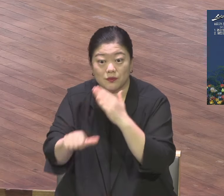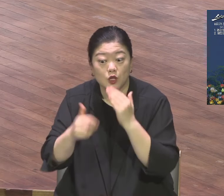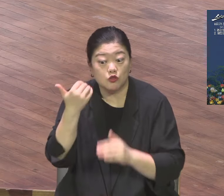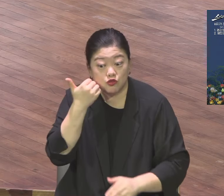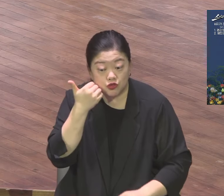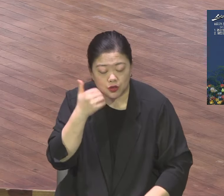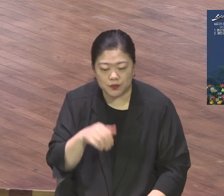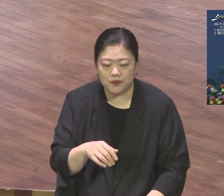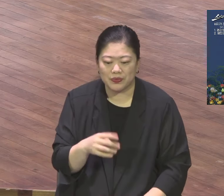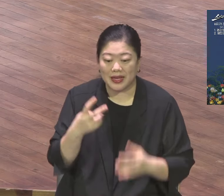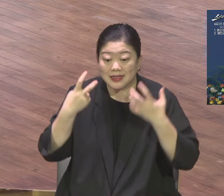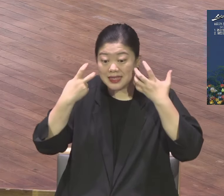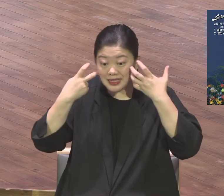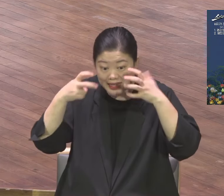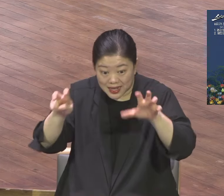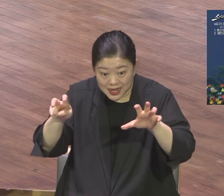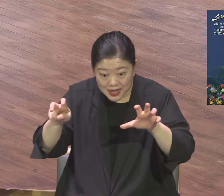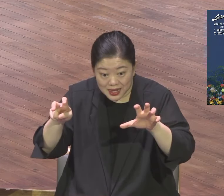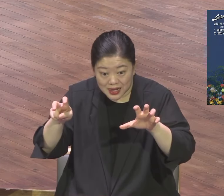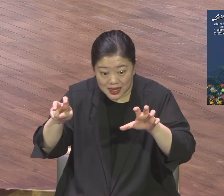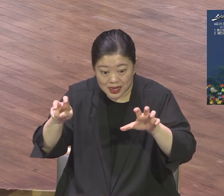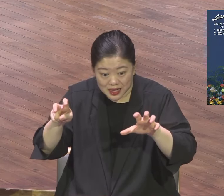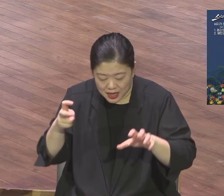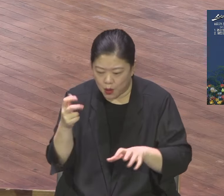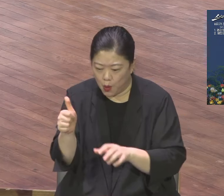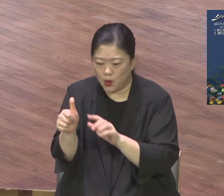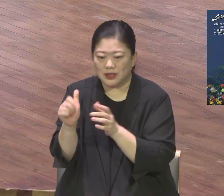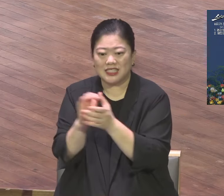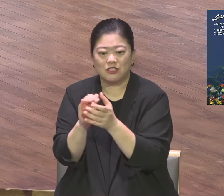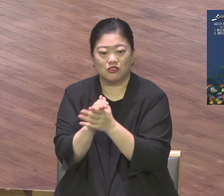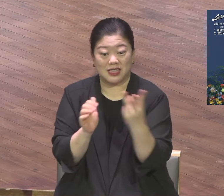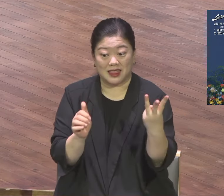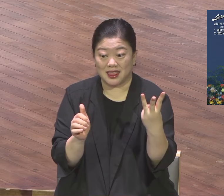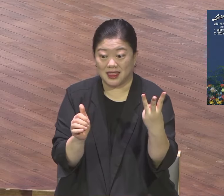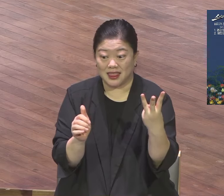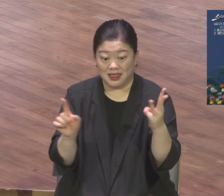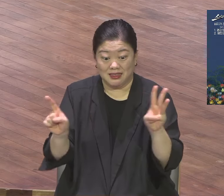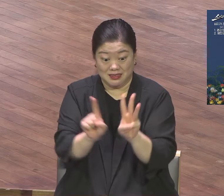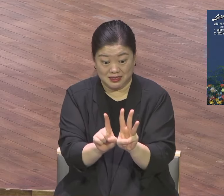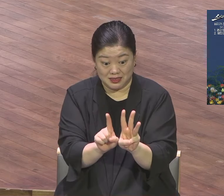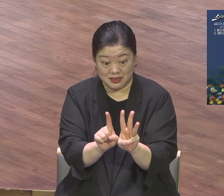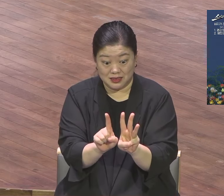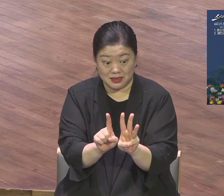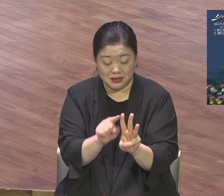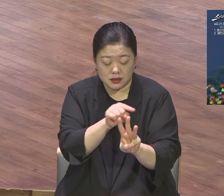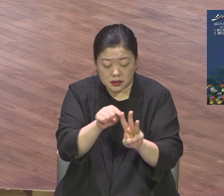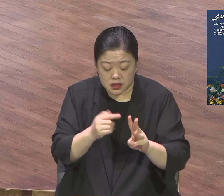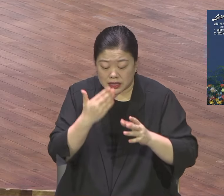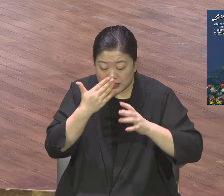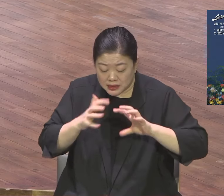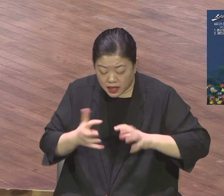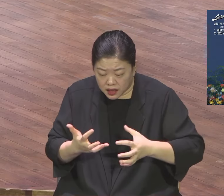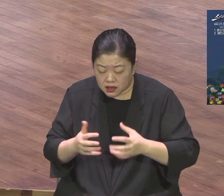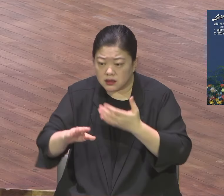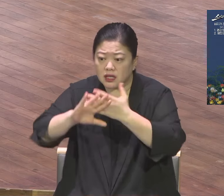사드락 메삭 아벤누고, 이 다니엘서에 나오잖아요. 사드락 메삭 아벤누고 포로예요, 포로.